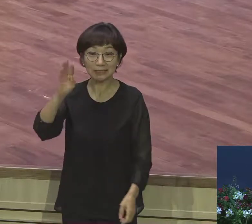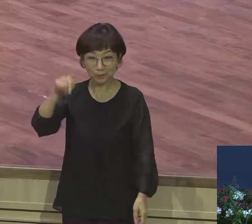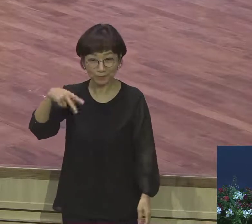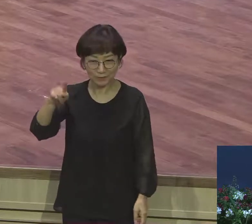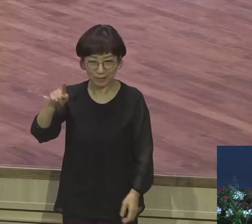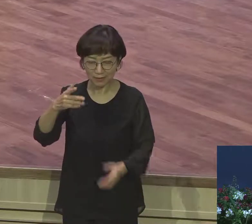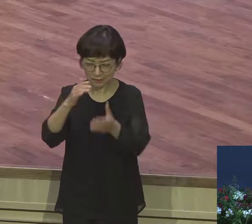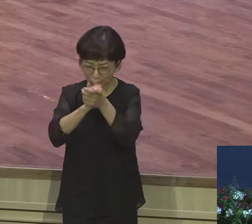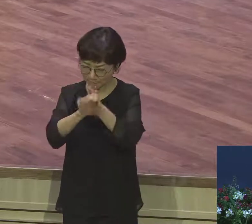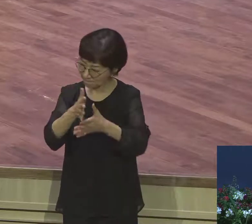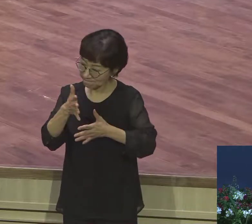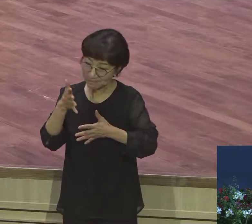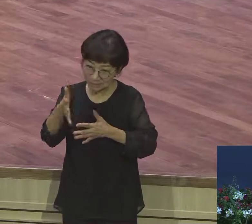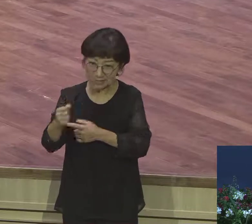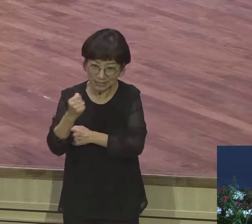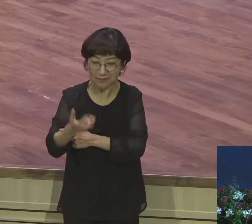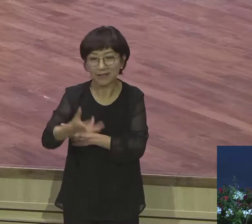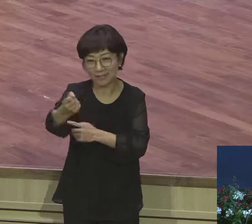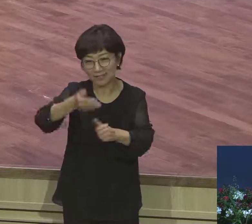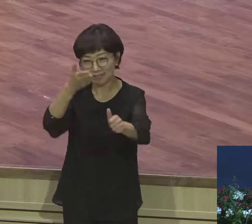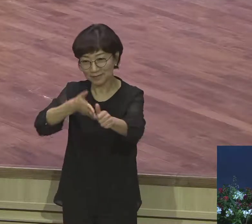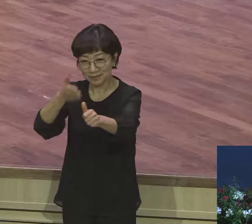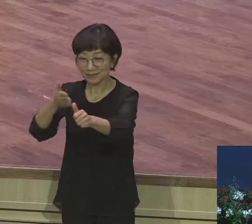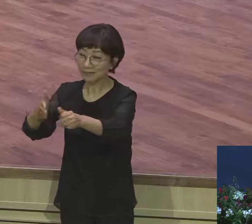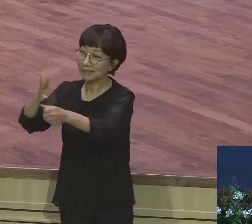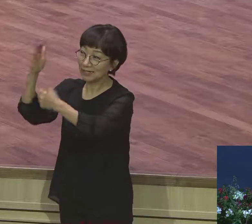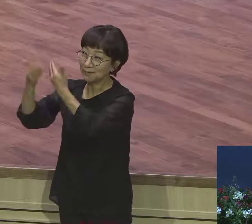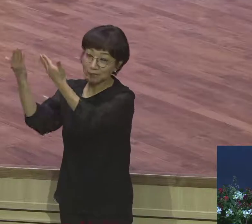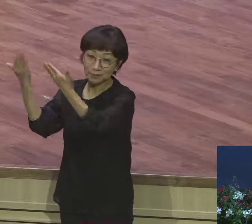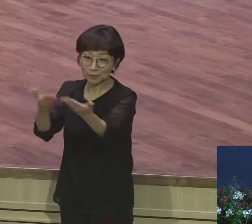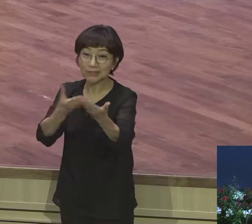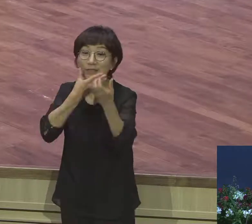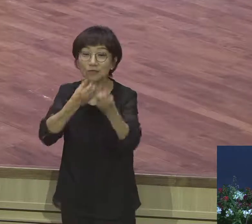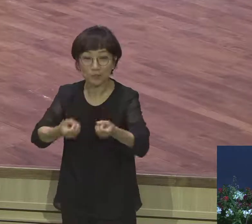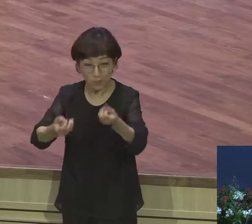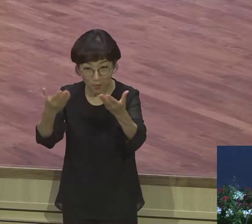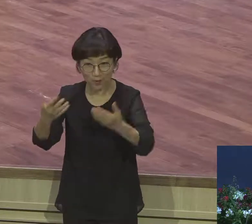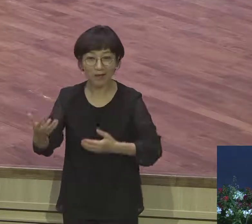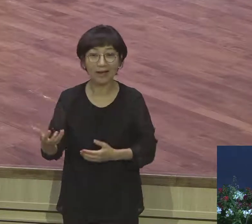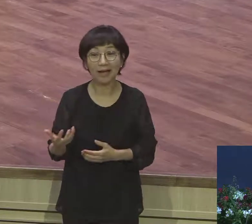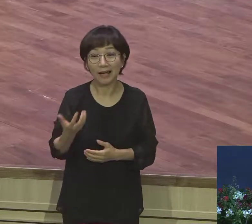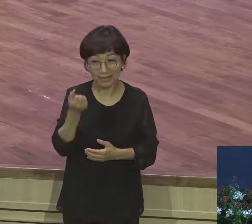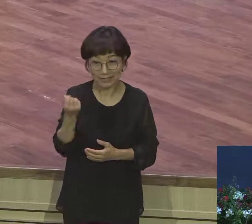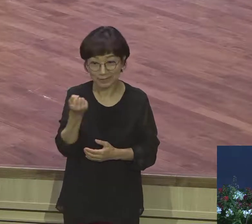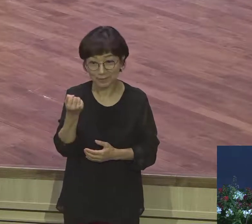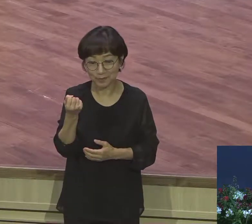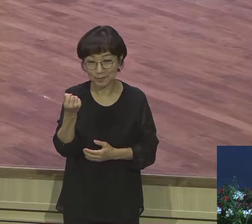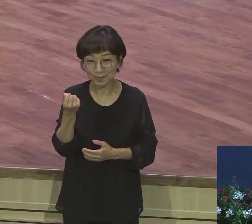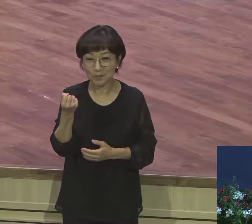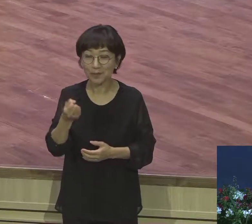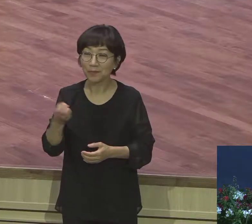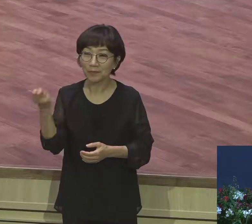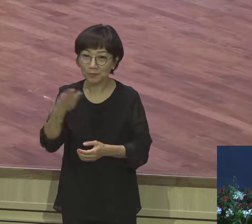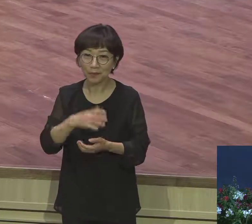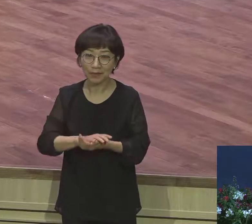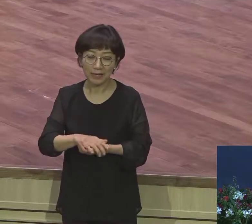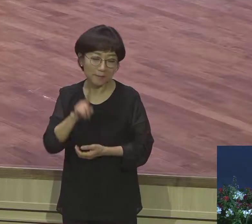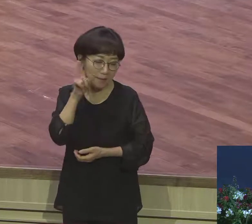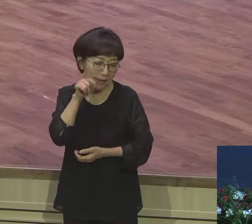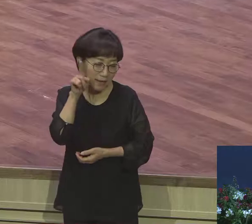언자적 축복을 마음껏 누리면서 여러분 사는 자체가 한 달 한 달이 매일매일이 1년 몇 년이 인생